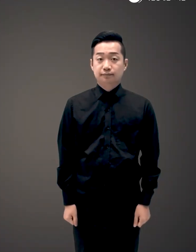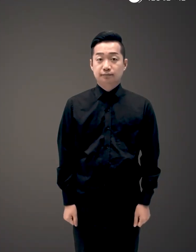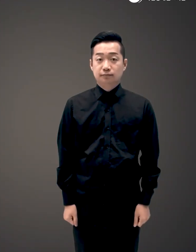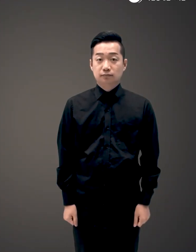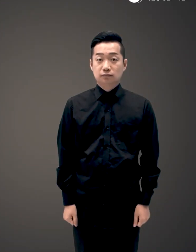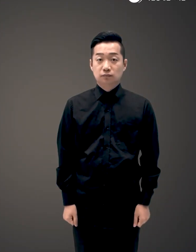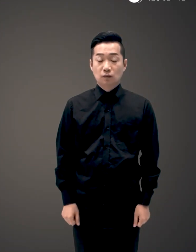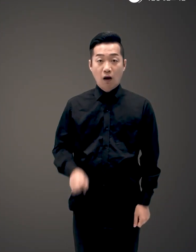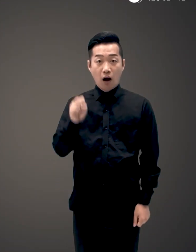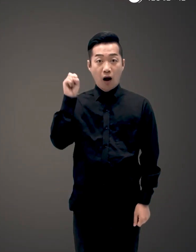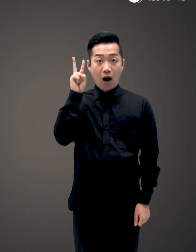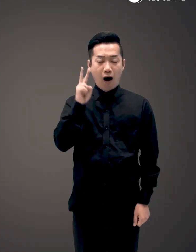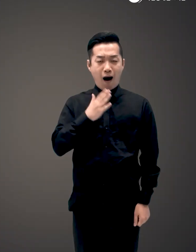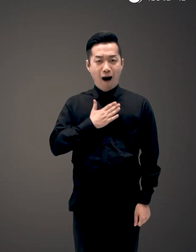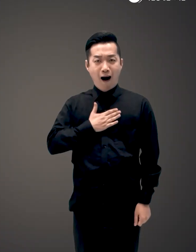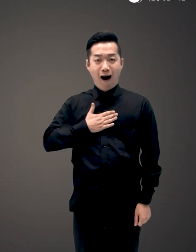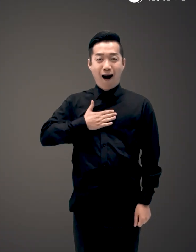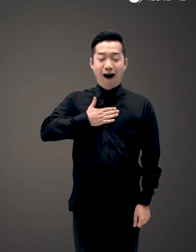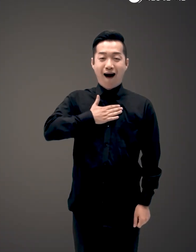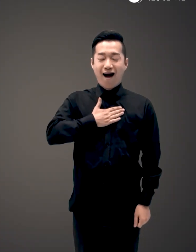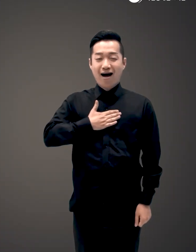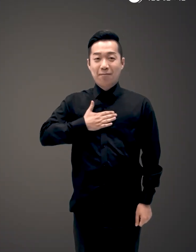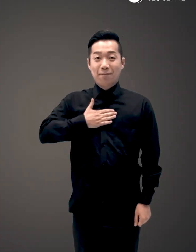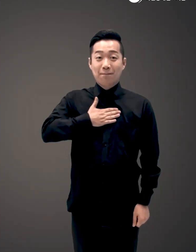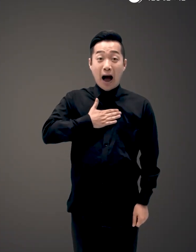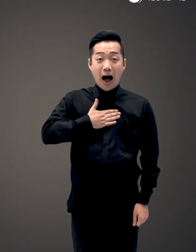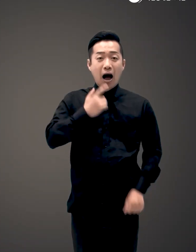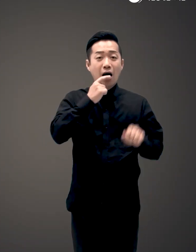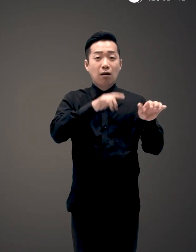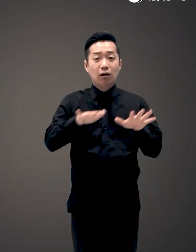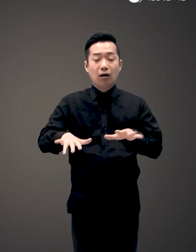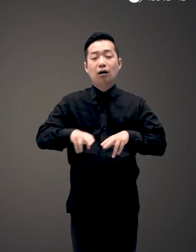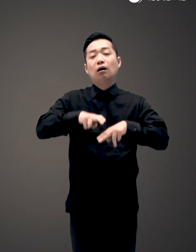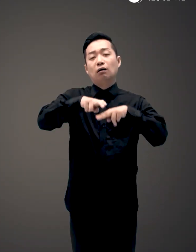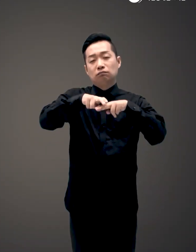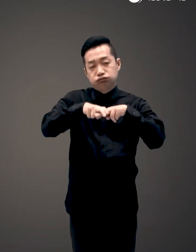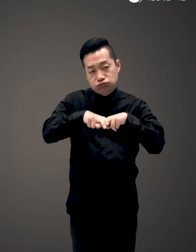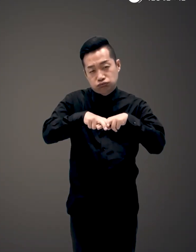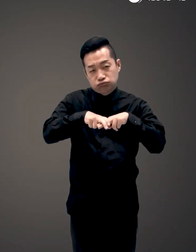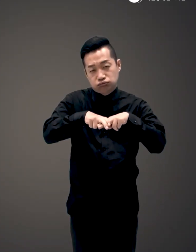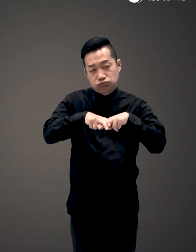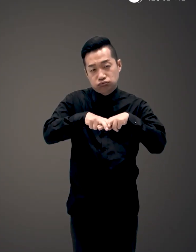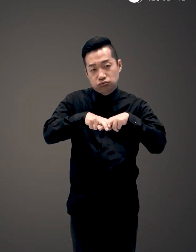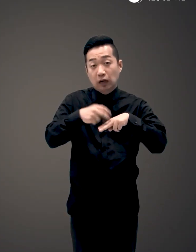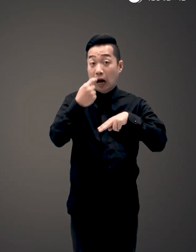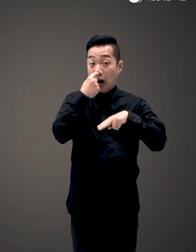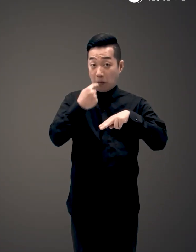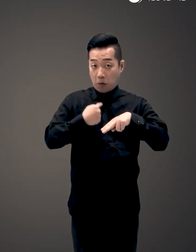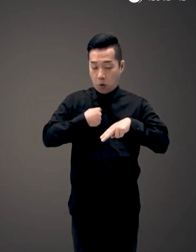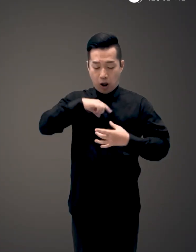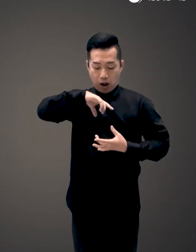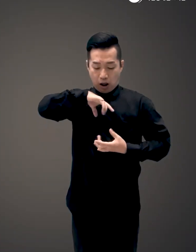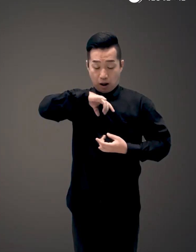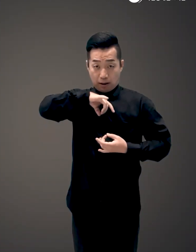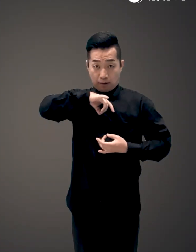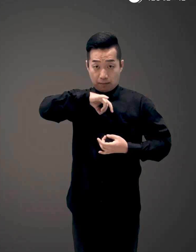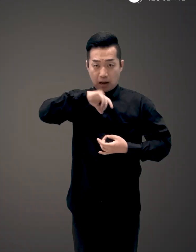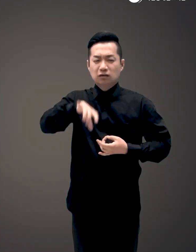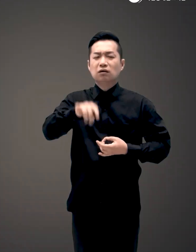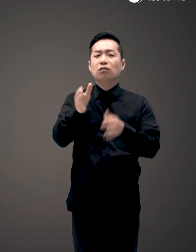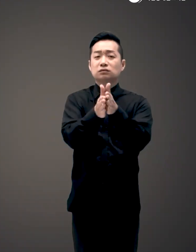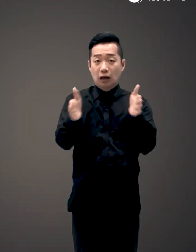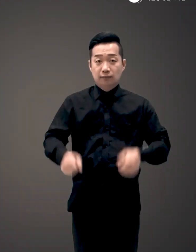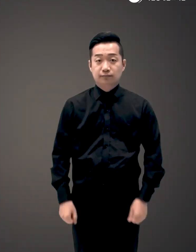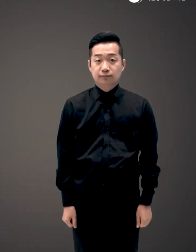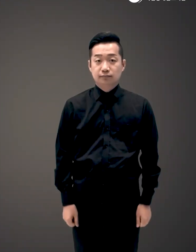거예요. 그래서 갑자기 감성에 막 젖어가지고 그 바닷가에 털썩 주저앉아가지고 저에게 처음으로 이제 대화를